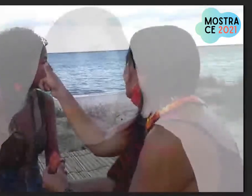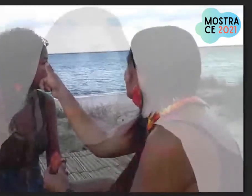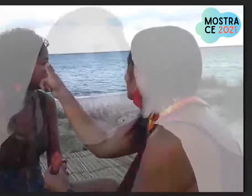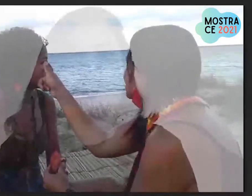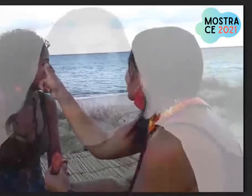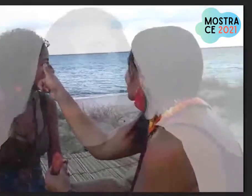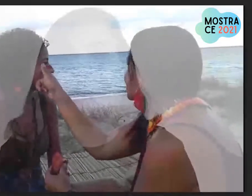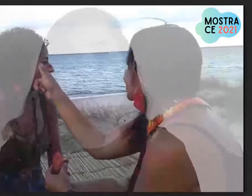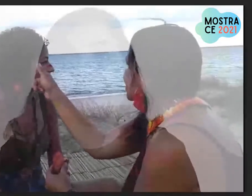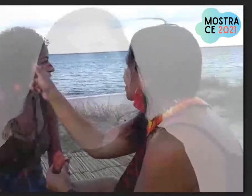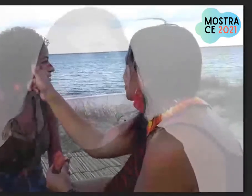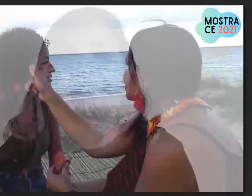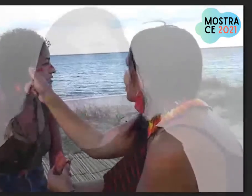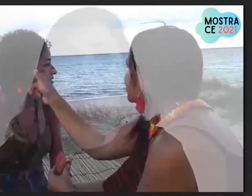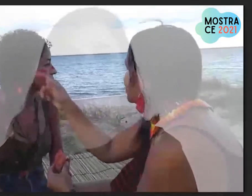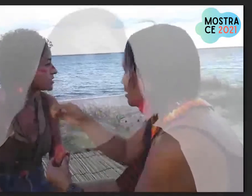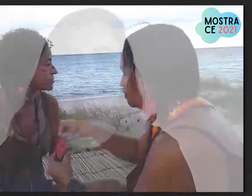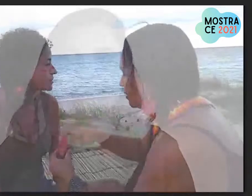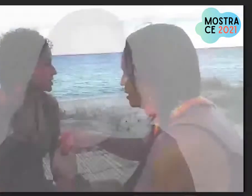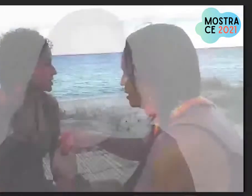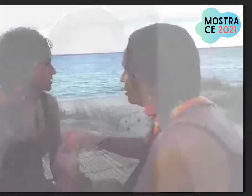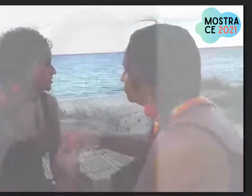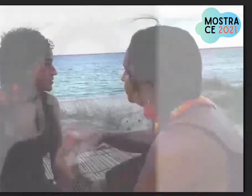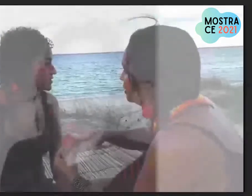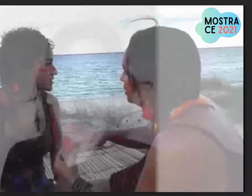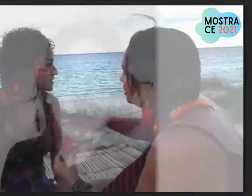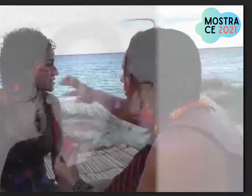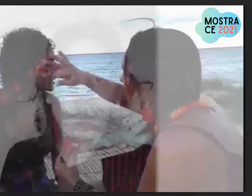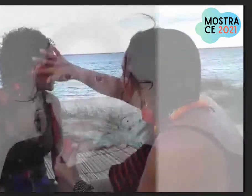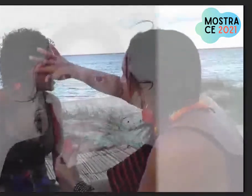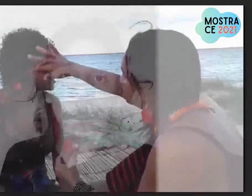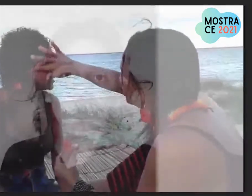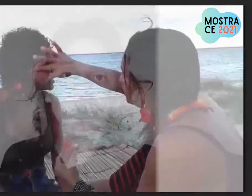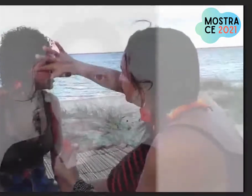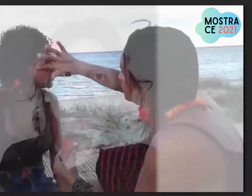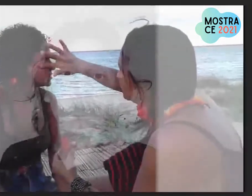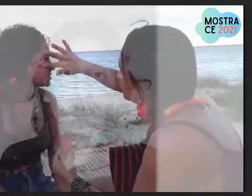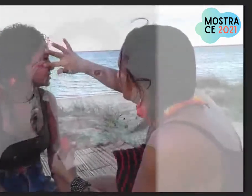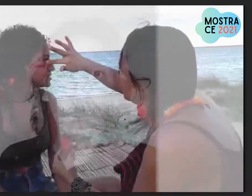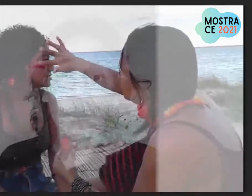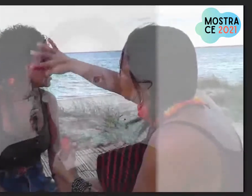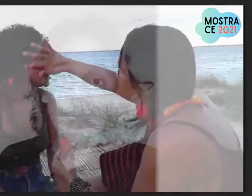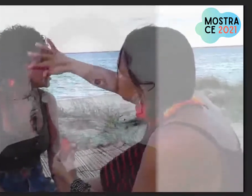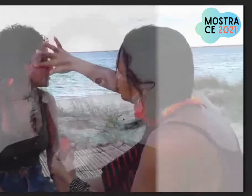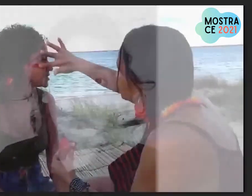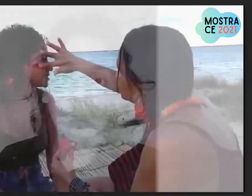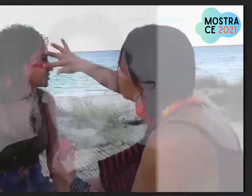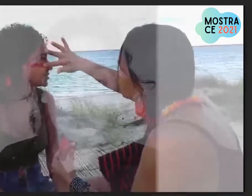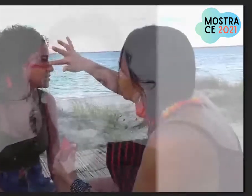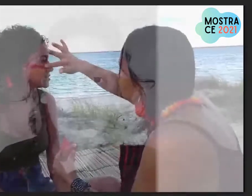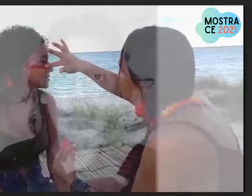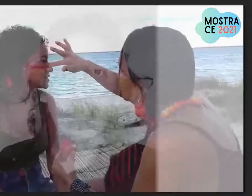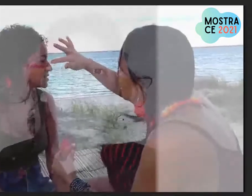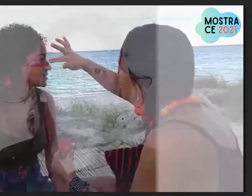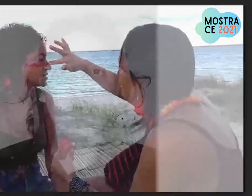leve, como uma pluma. Quando eu me pinto, ou me